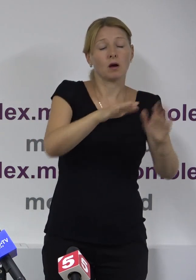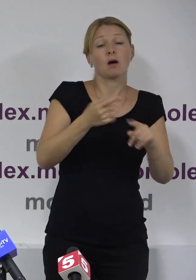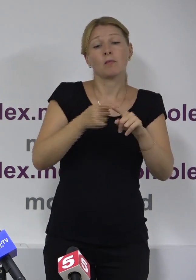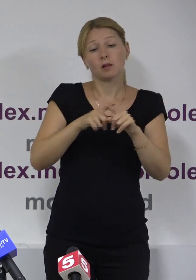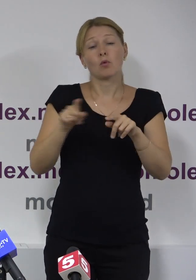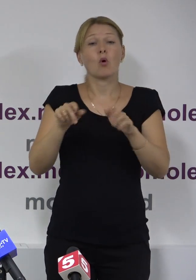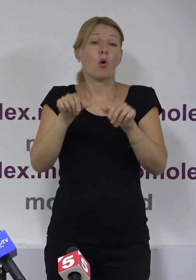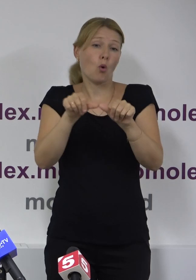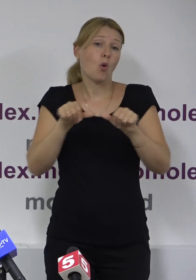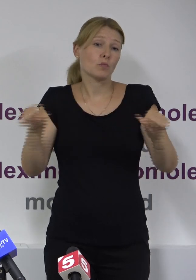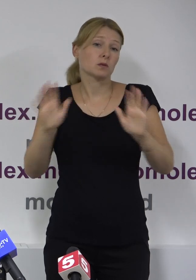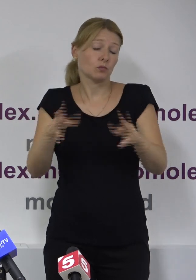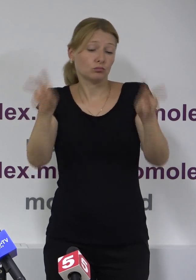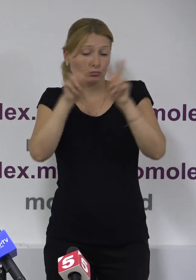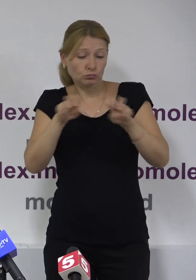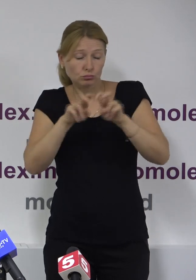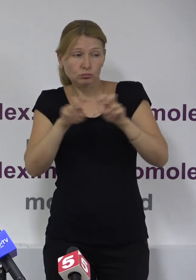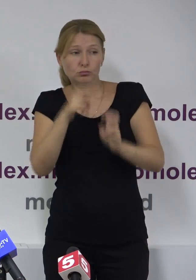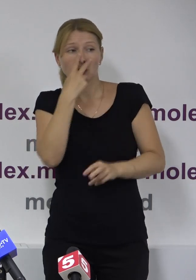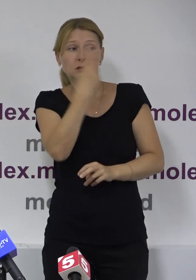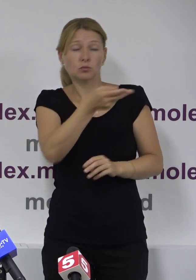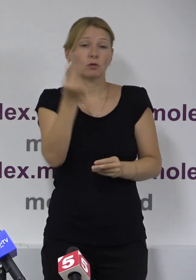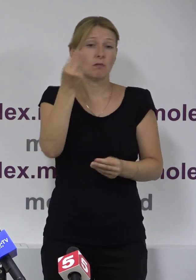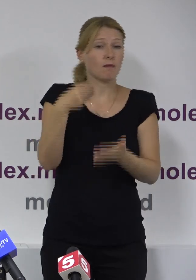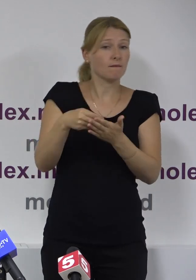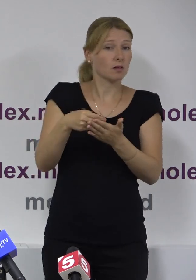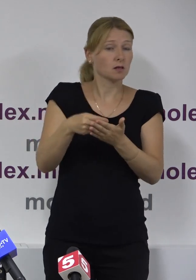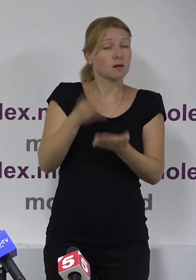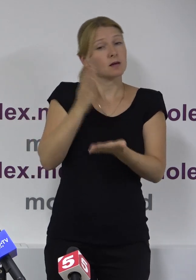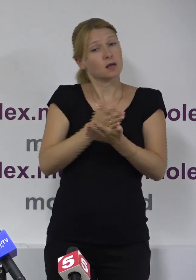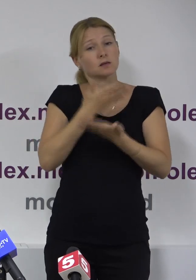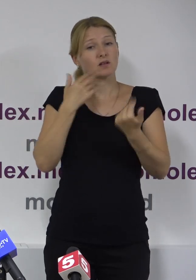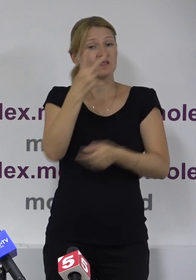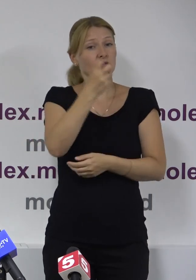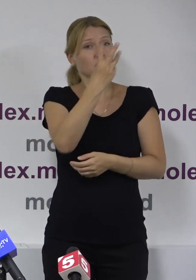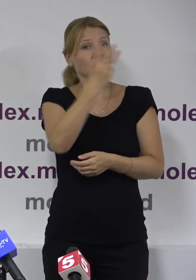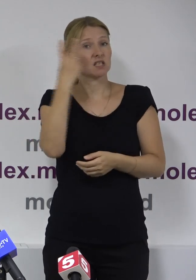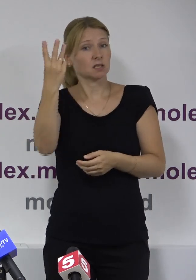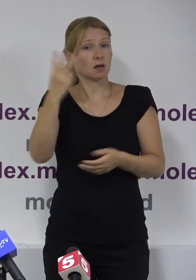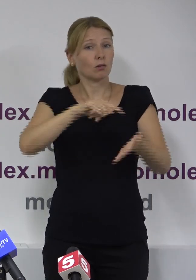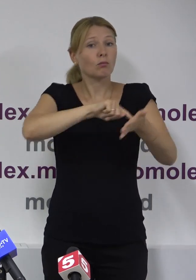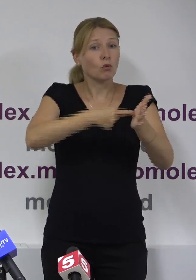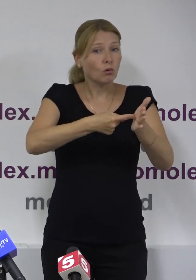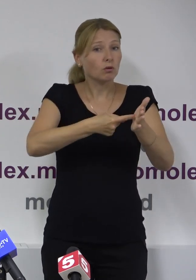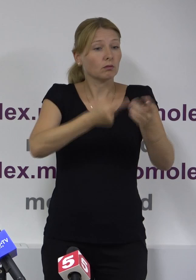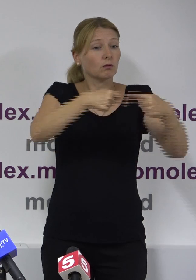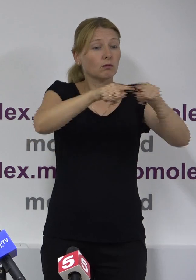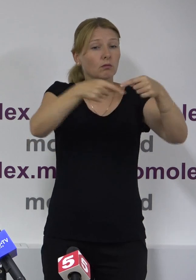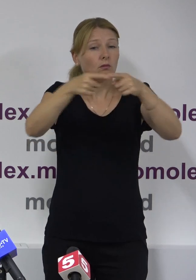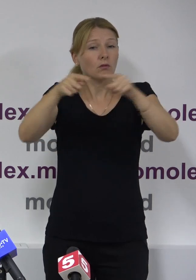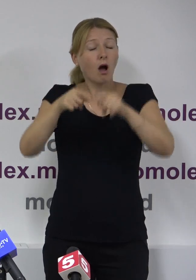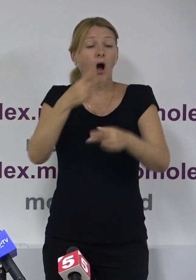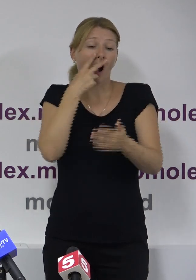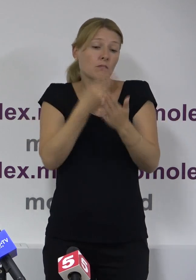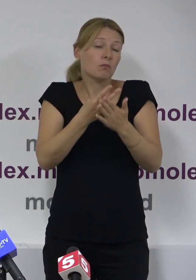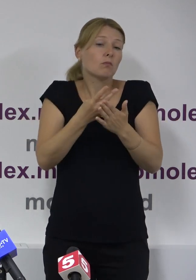să aibă resurse pentru deschiderea a circa 233 de secții de votare. Urmează să vedem câte vor fi în